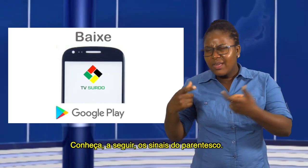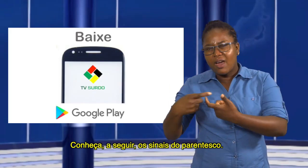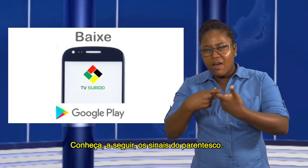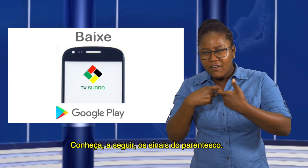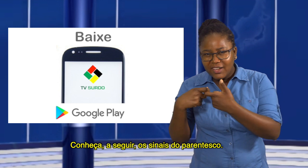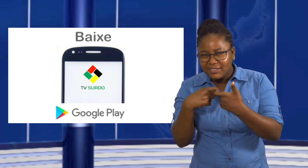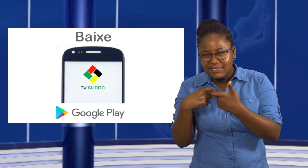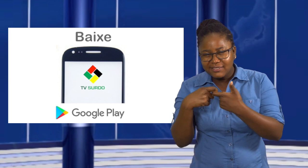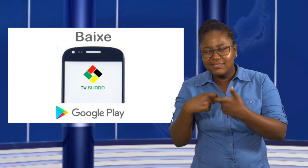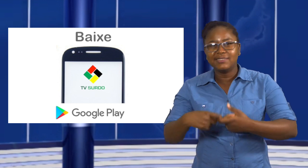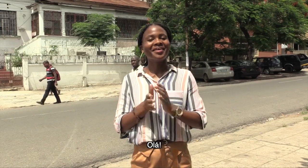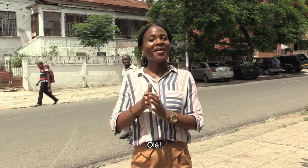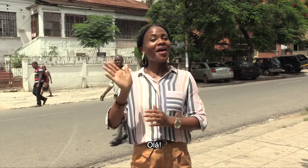parentesco.